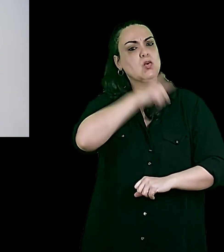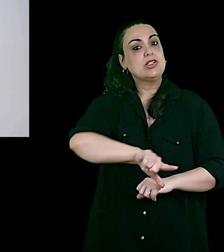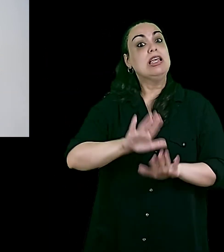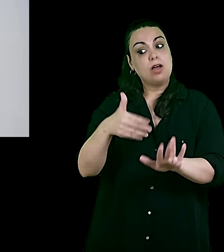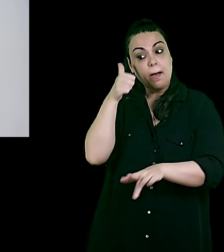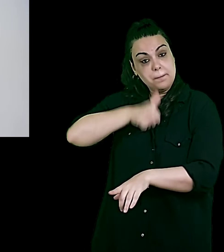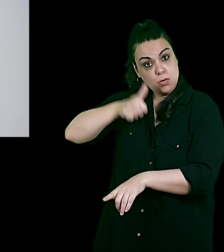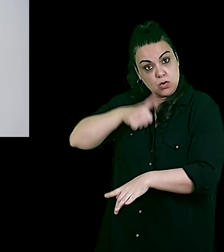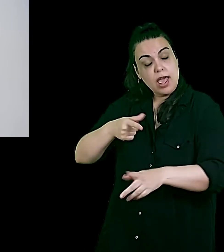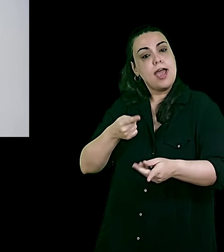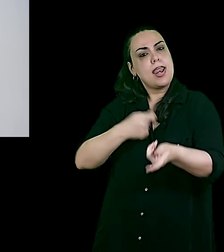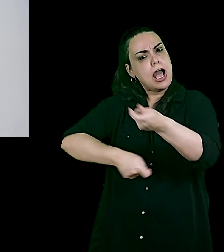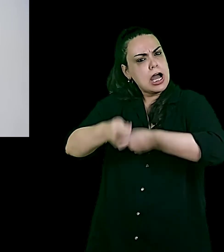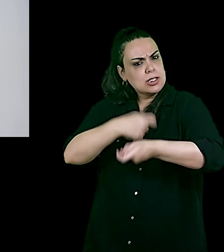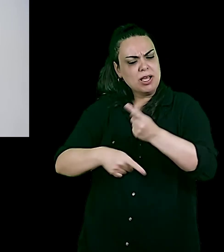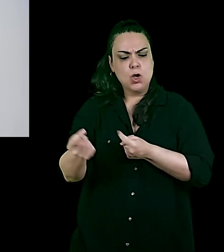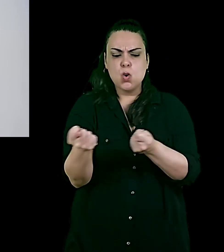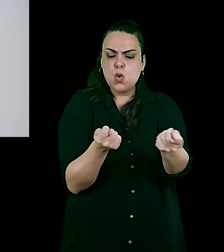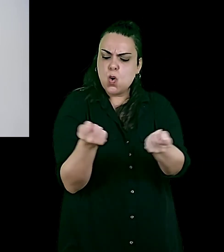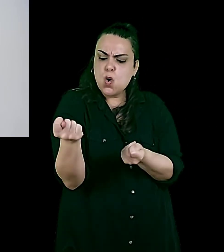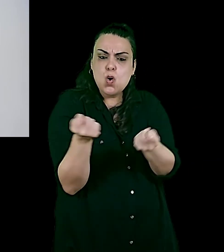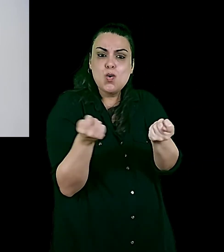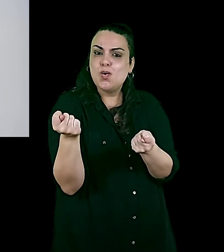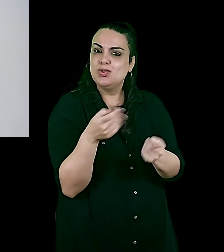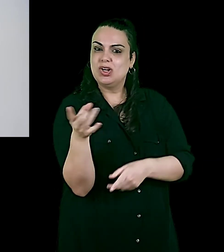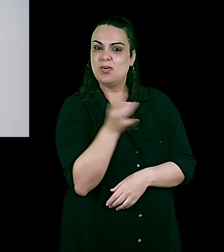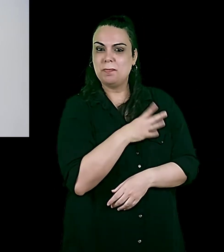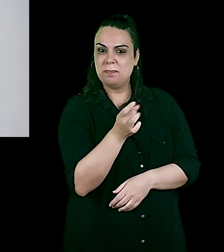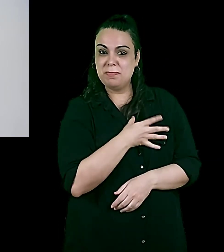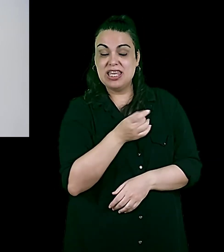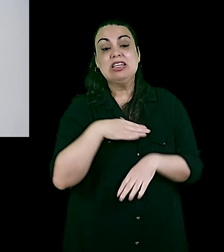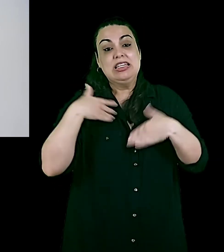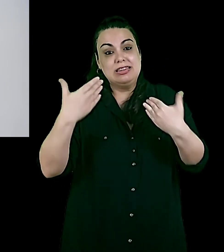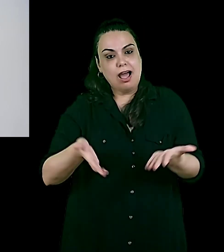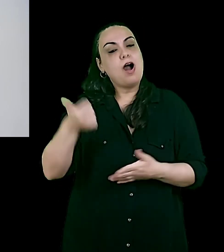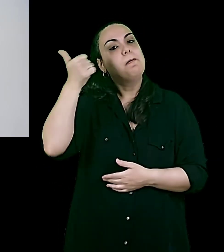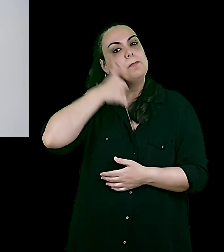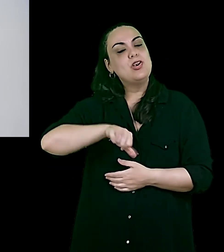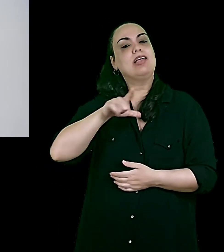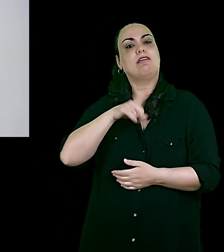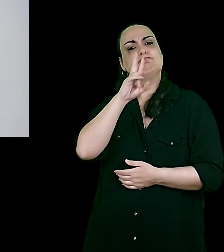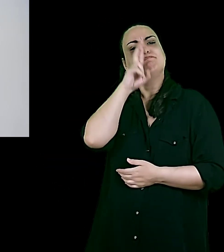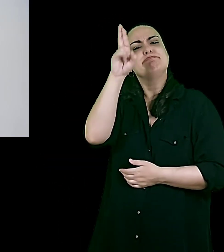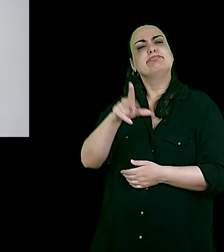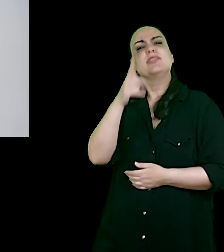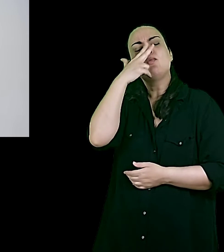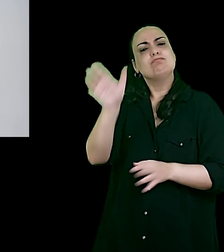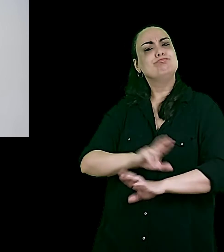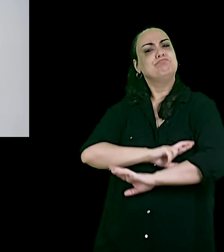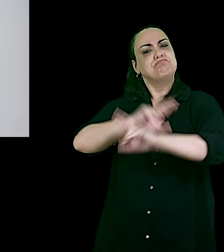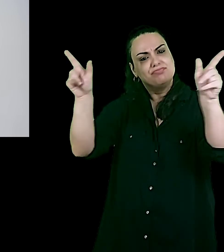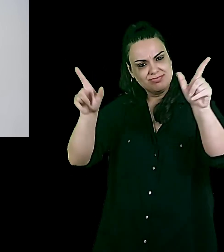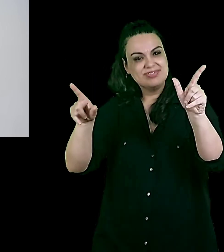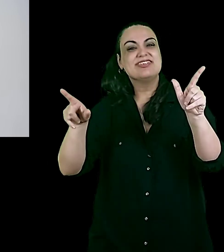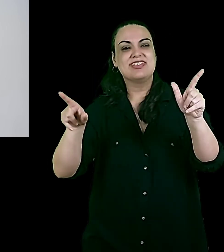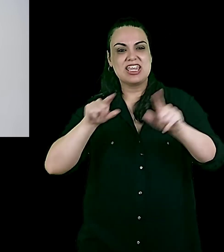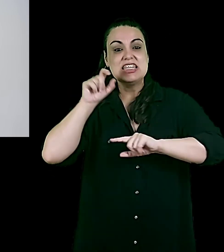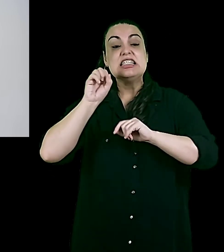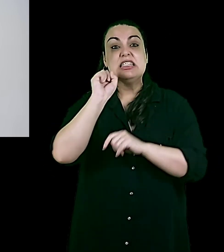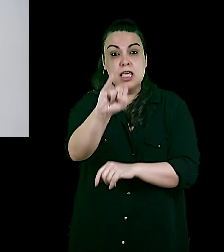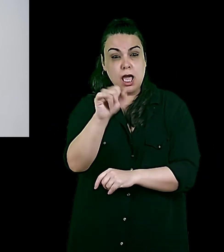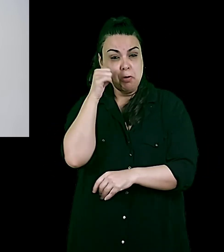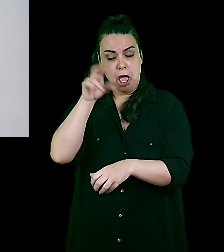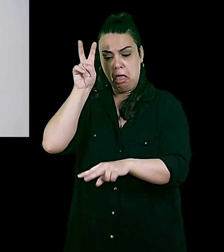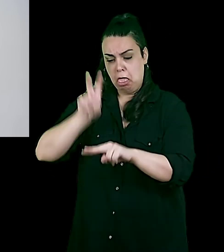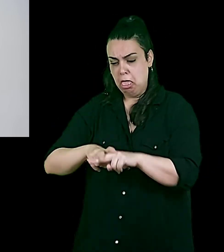a Sunamita administrou, ela controlou o medo dela e com isso ela teve um resultado totalmente diferente do que